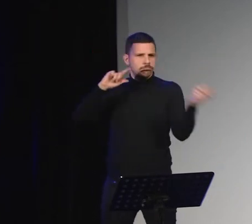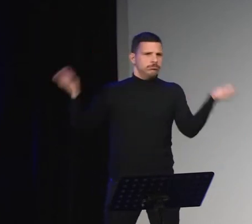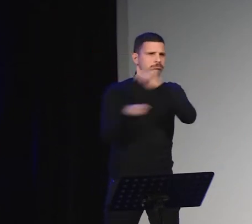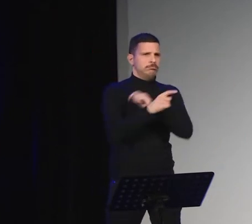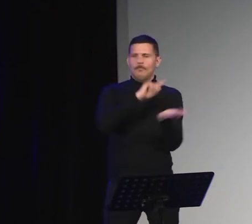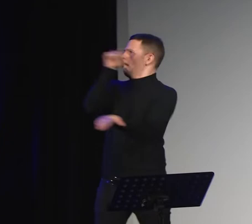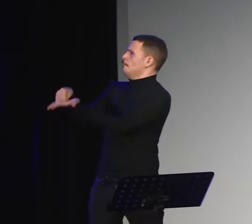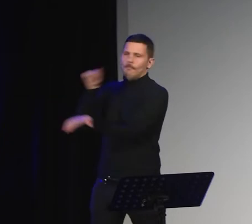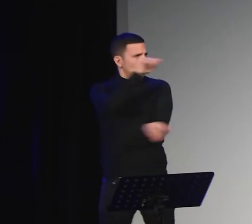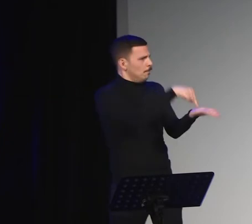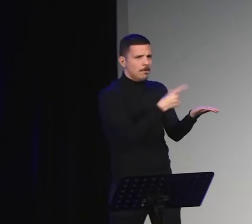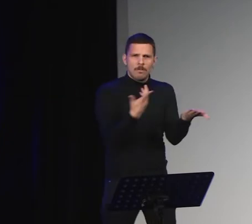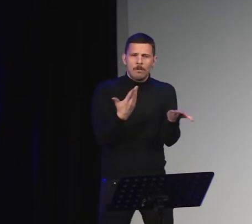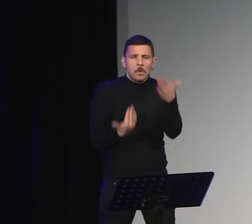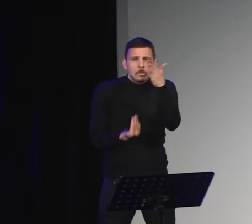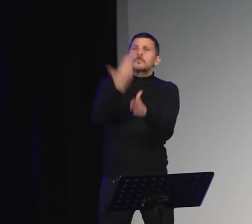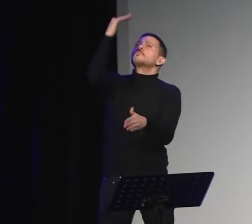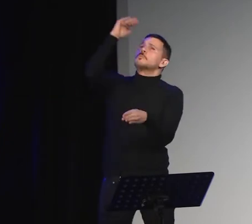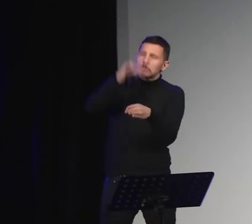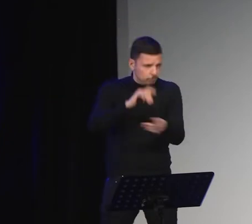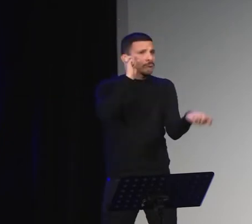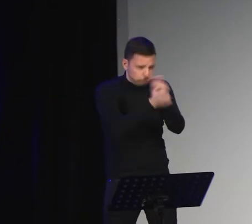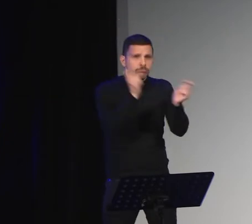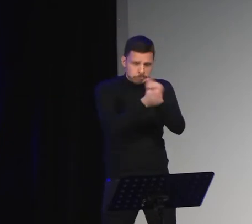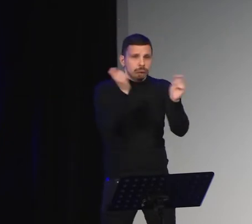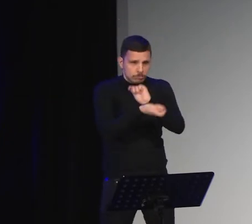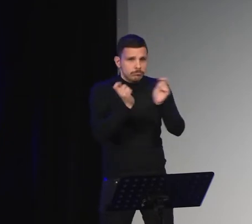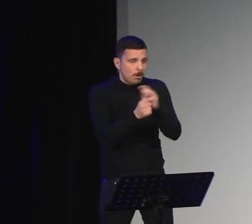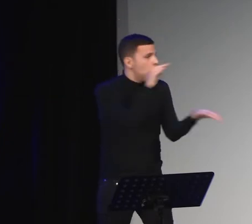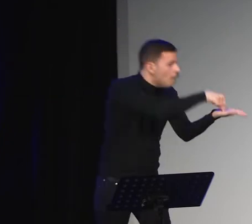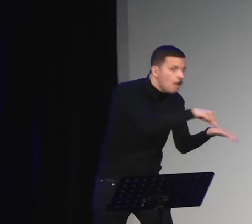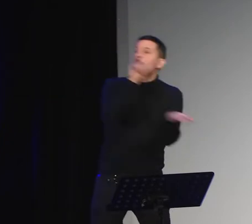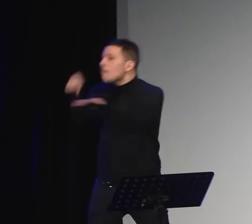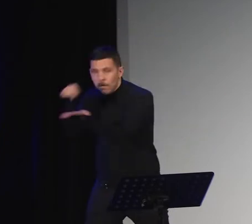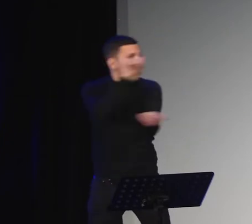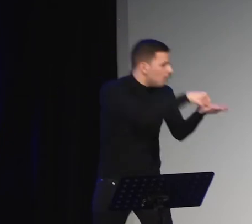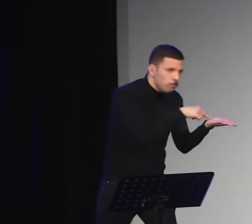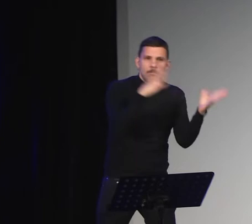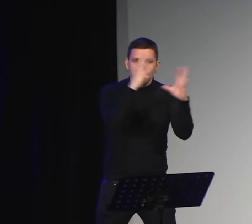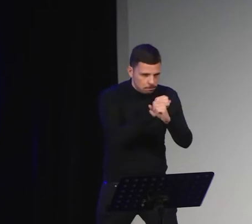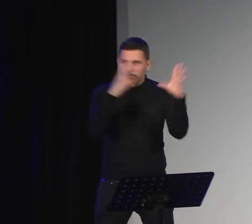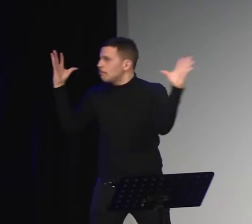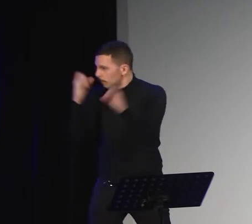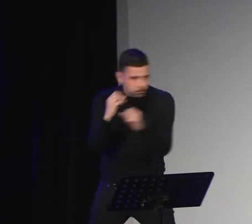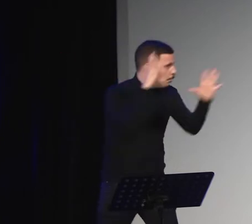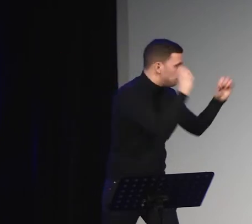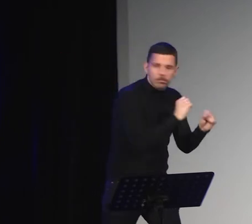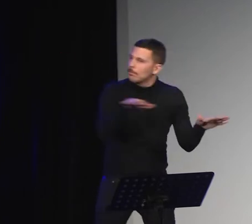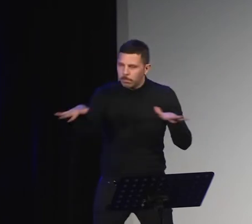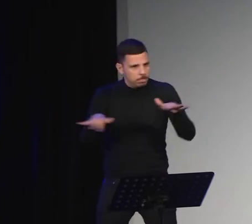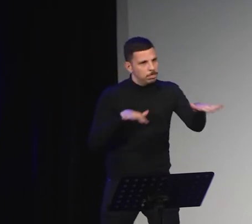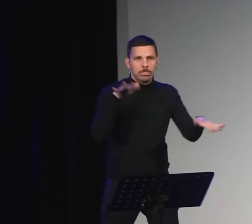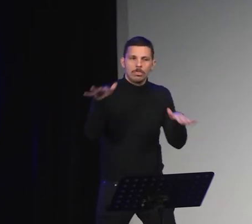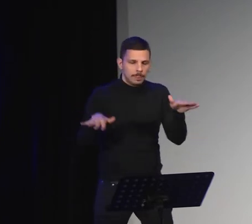passe d'une image à l'autre, d'une impression à l'autre. Chaque fois qu'on marche, on avance, on va d'un pas vers l'autre. Chaque fois qu'on